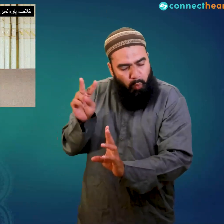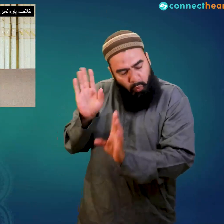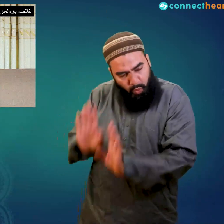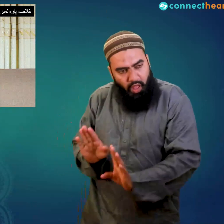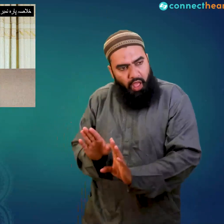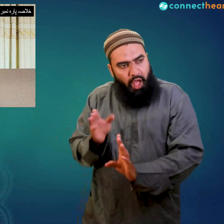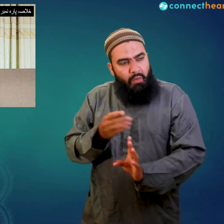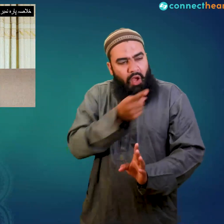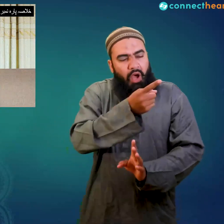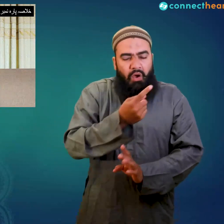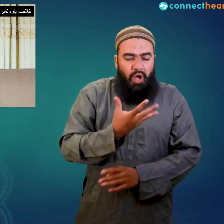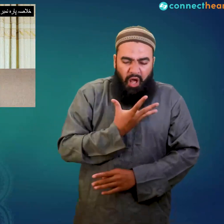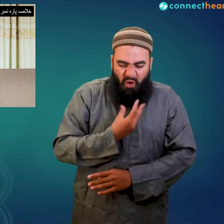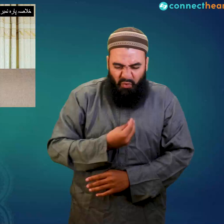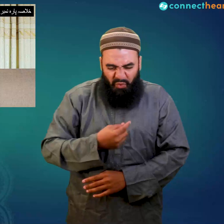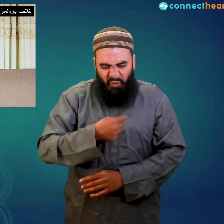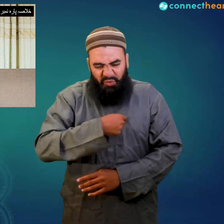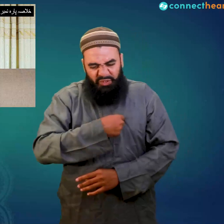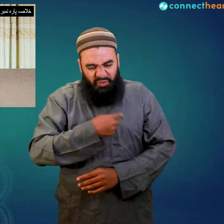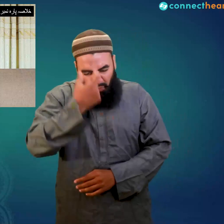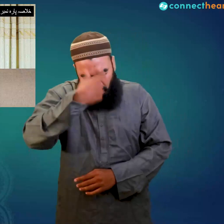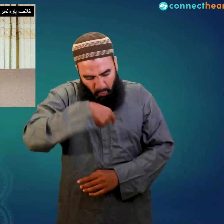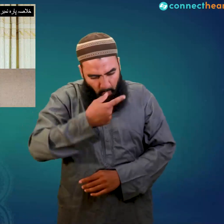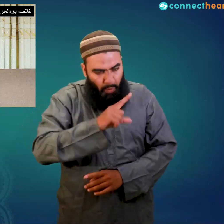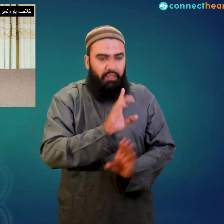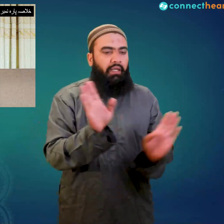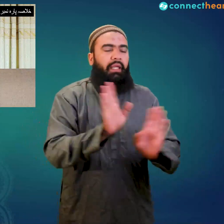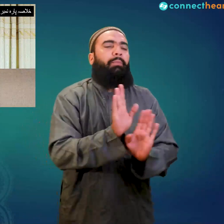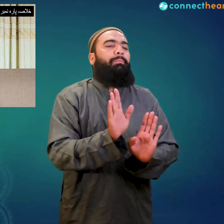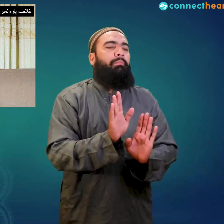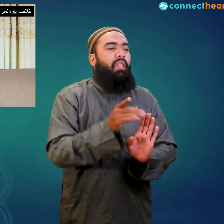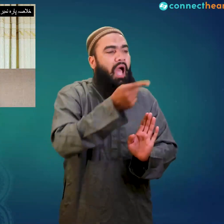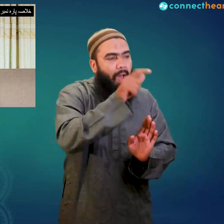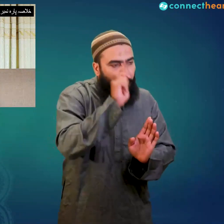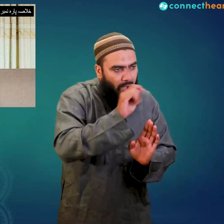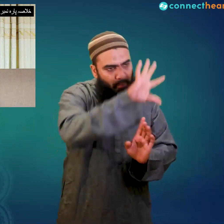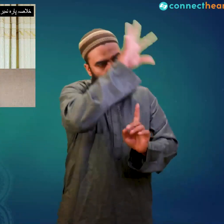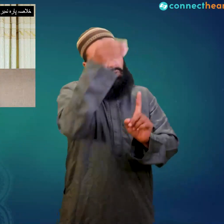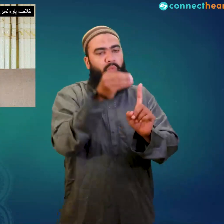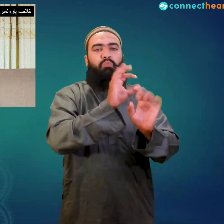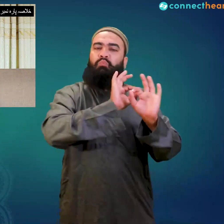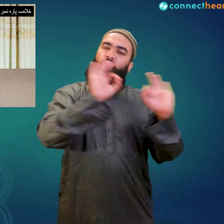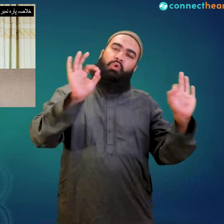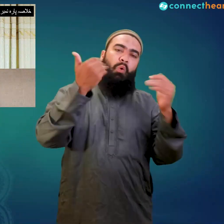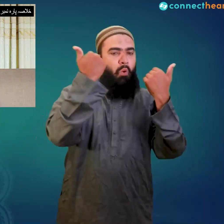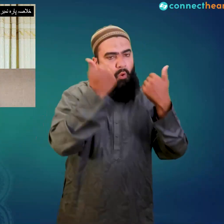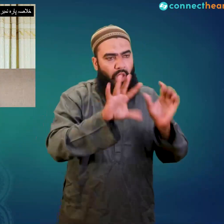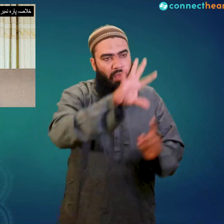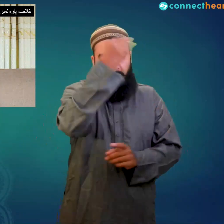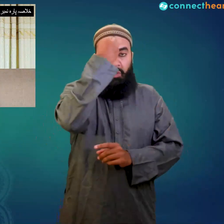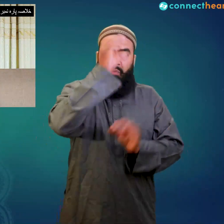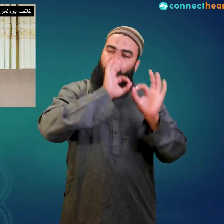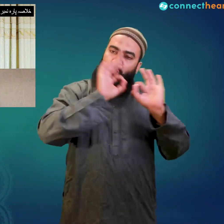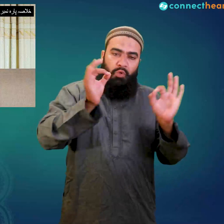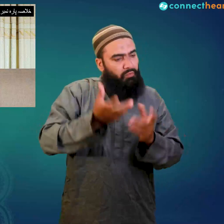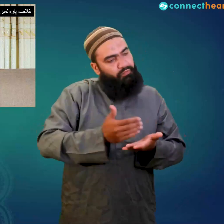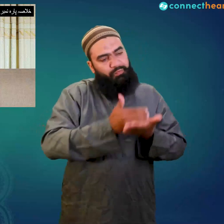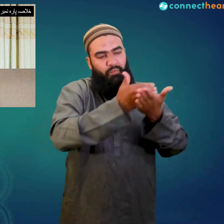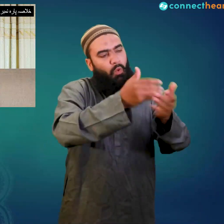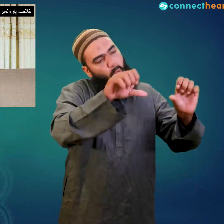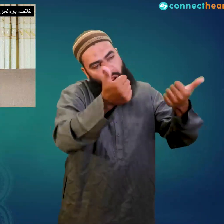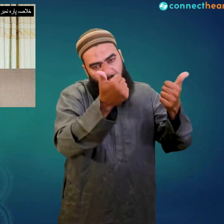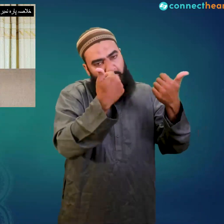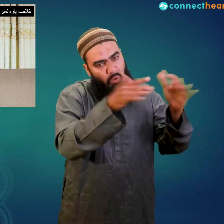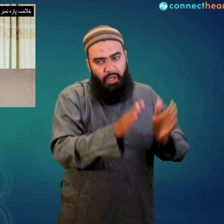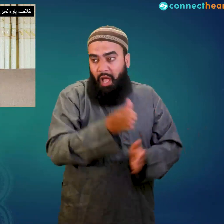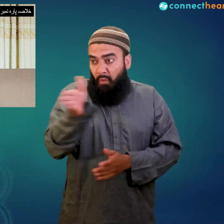پہنچا دینے کا کام کر چکے، اب جو قبول نہیں کرتا اس پر آپ غمزدہ نہ ہوں۔ اس کی 3